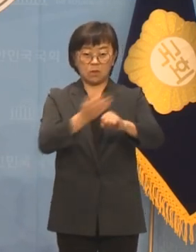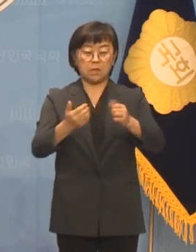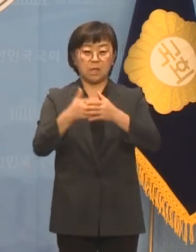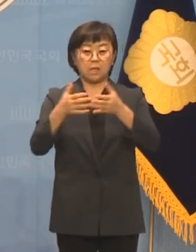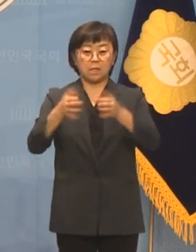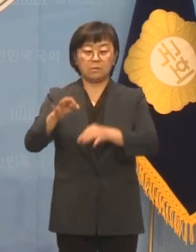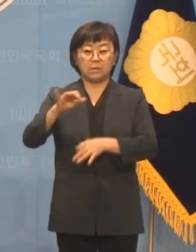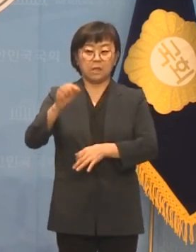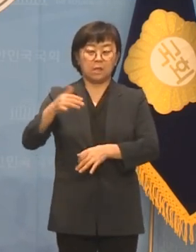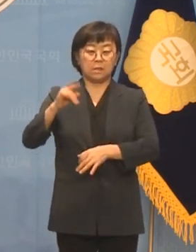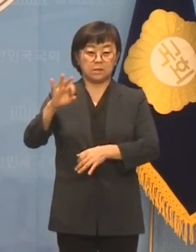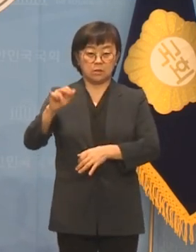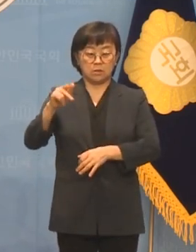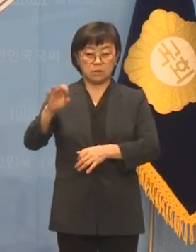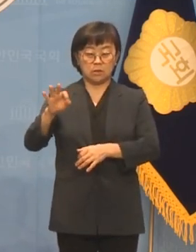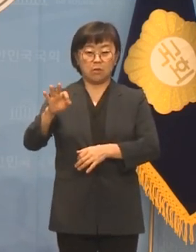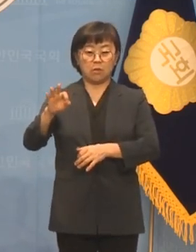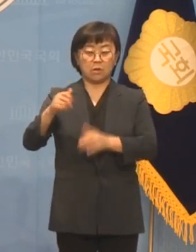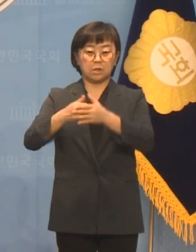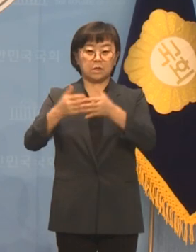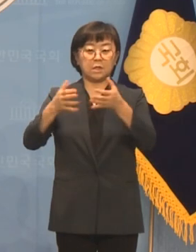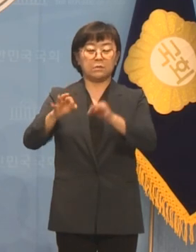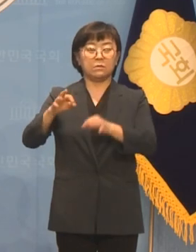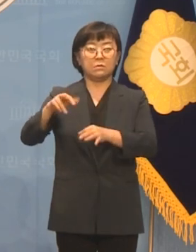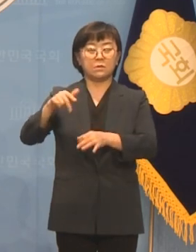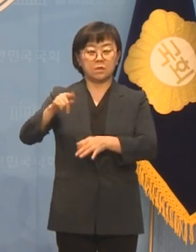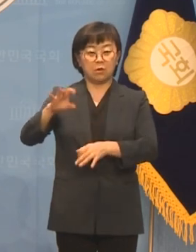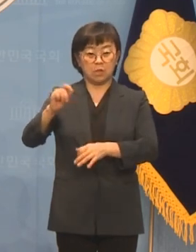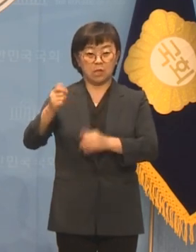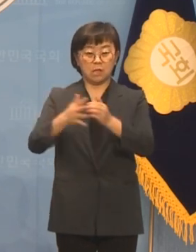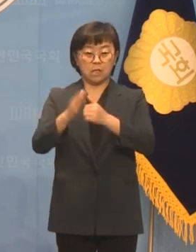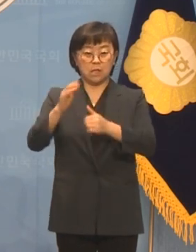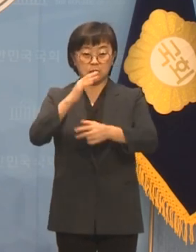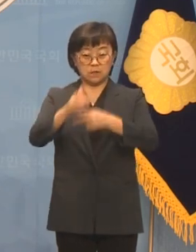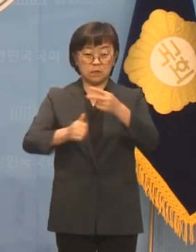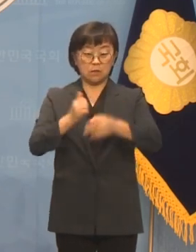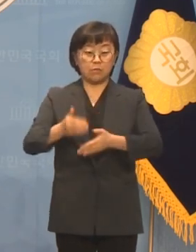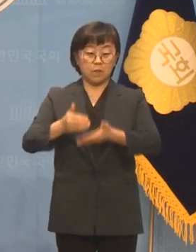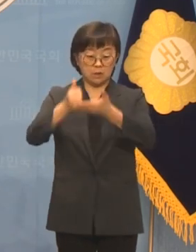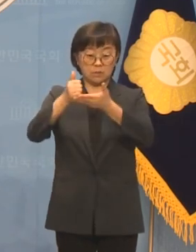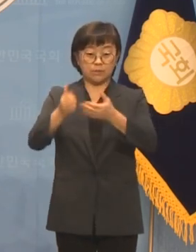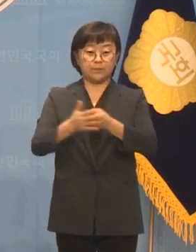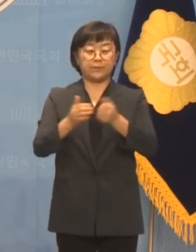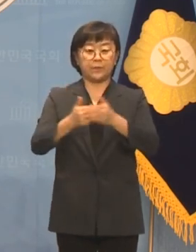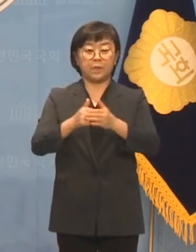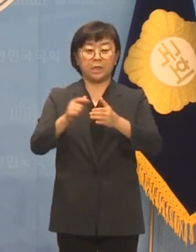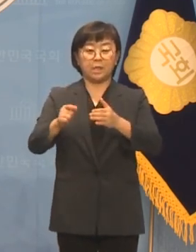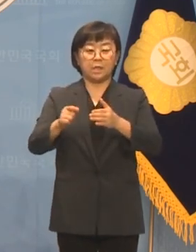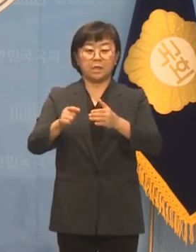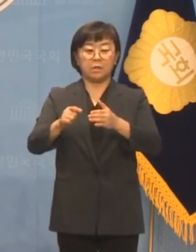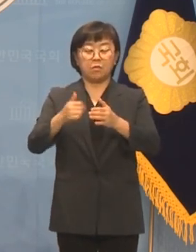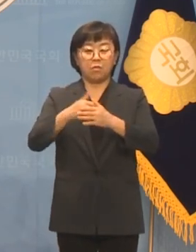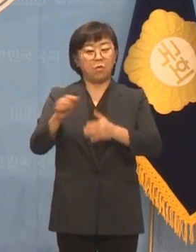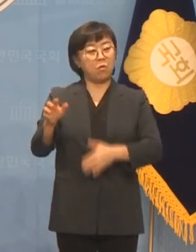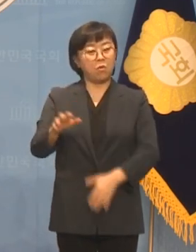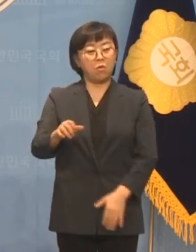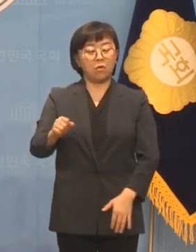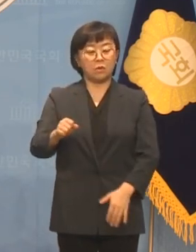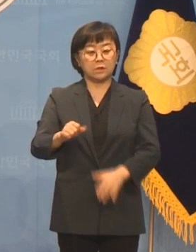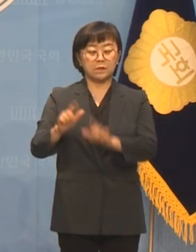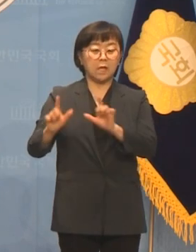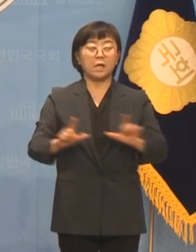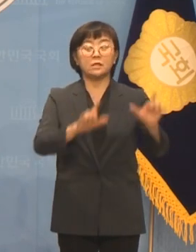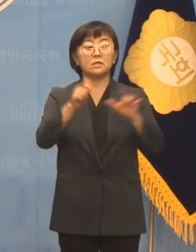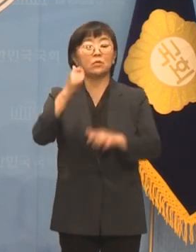김일성 김정일 김정은을 신처럼 떠는 세력이 발붙일 곳이 어디에도 없는 세상이